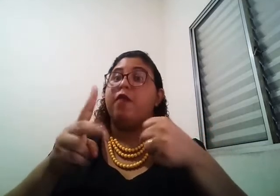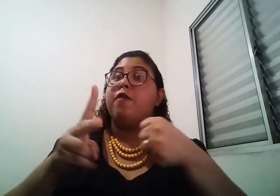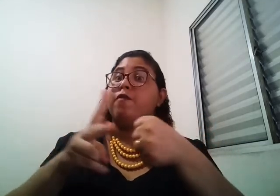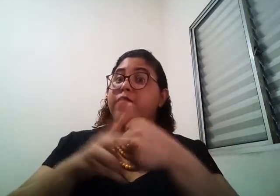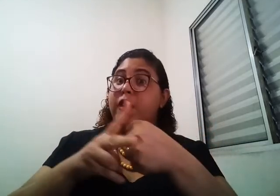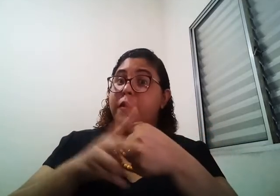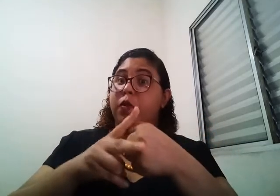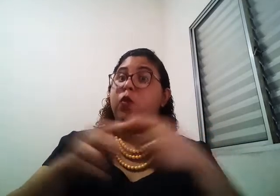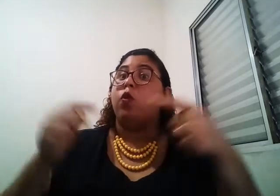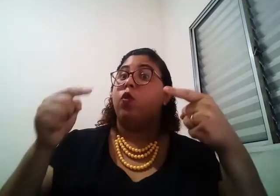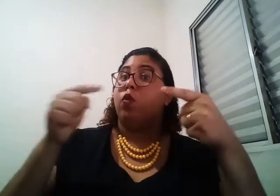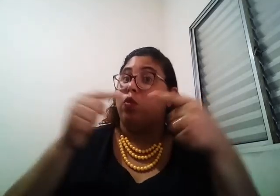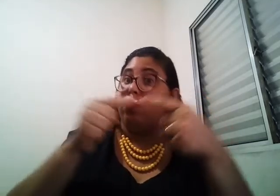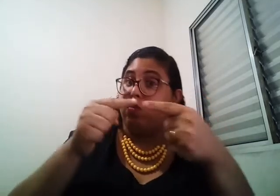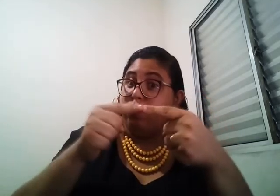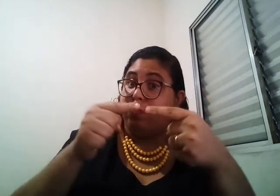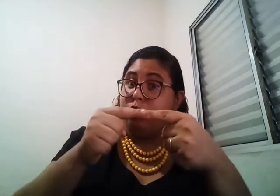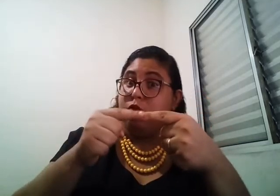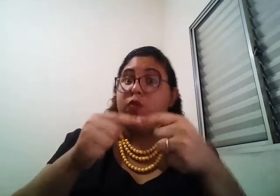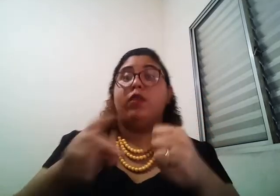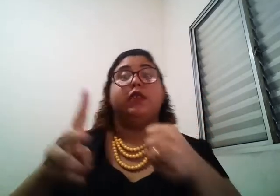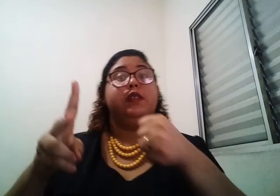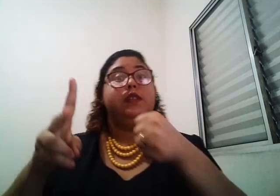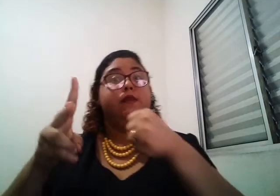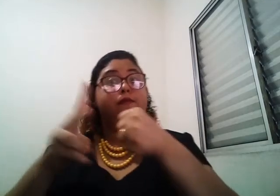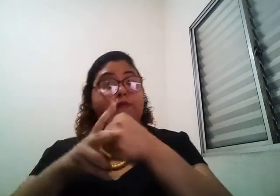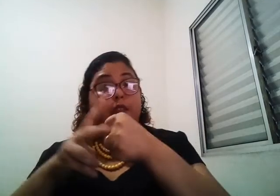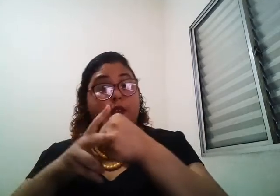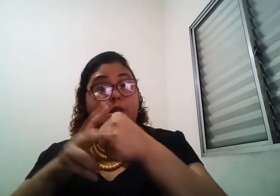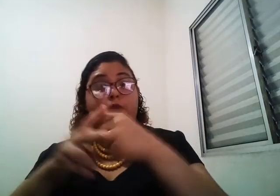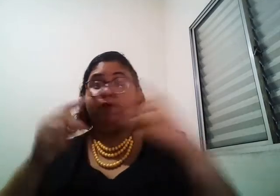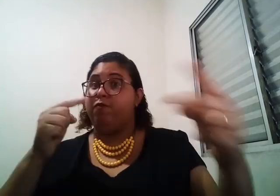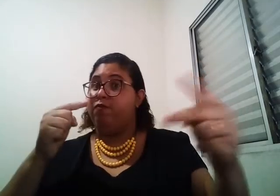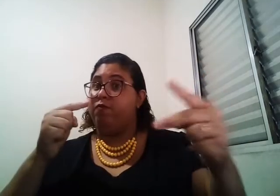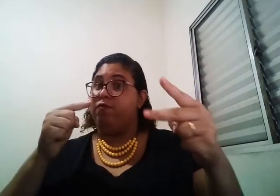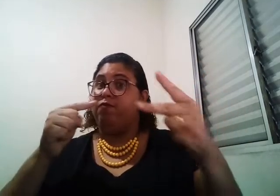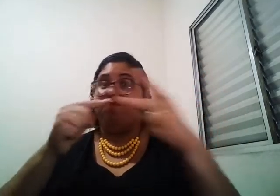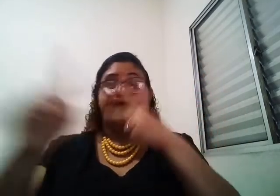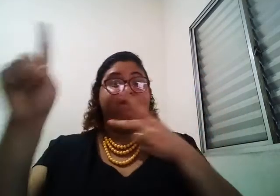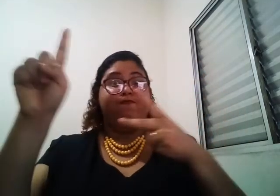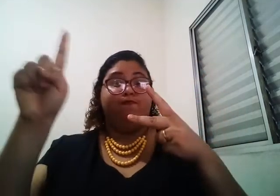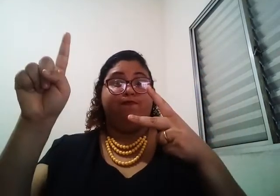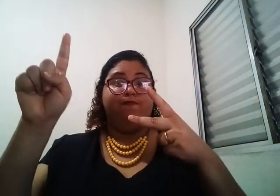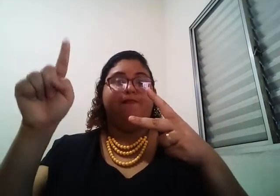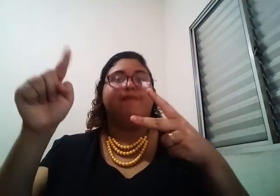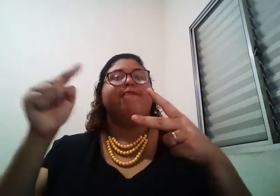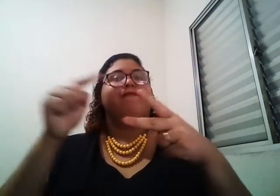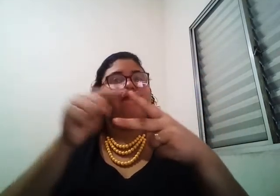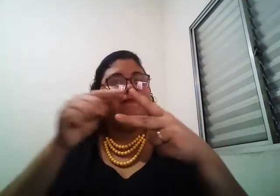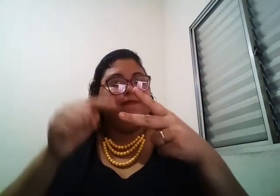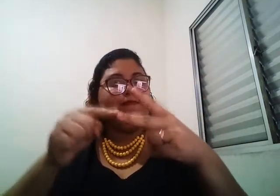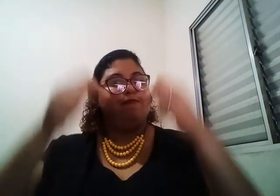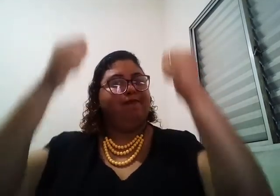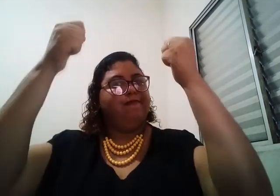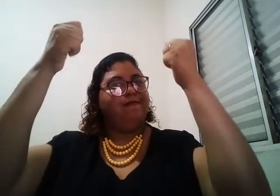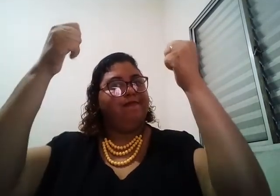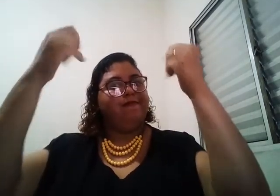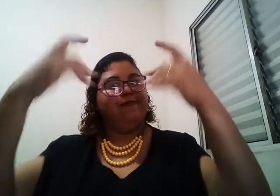concordância, né? Eu vou explicar um pouquinho sobre essa temática. Eu vou dar alguns exemplos, né? Vou mostrar